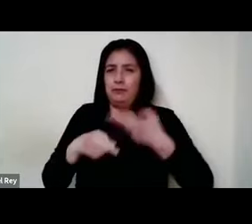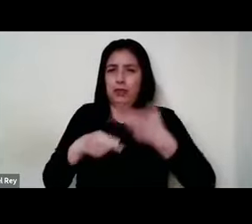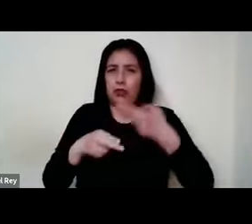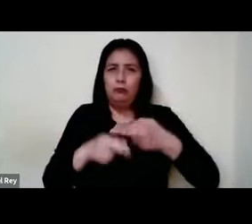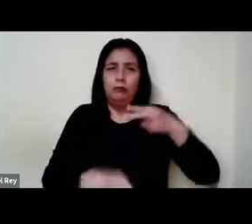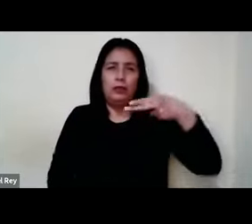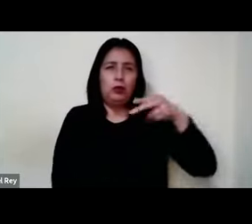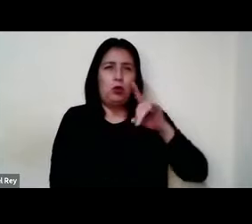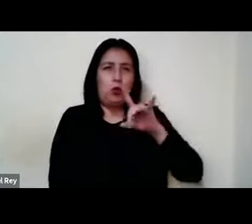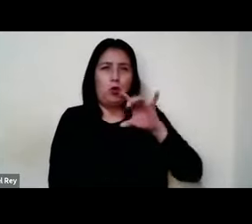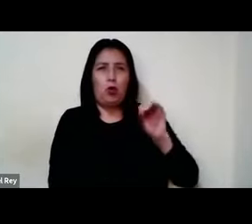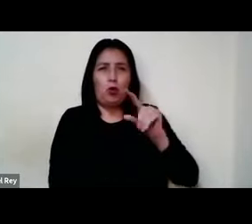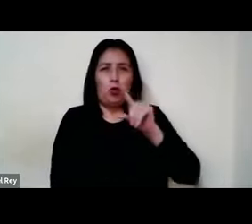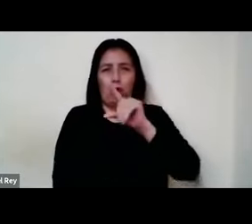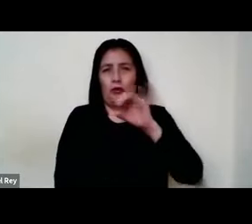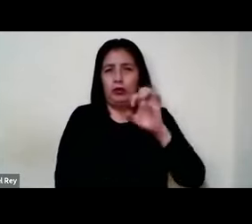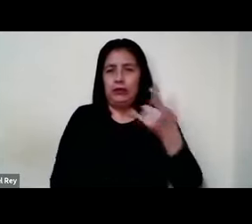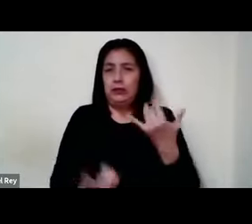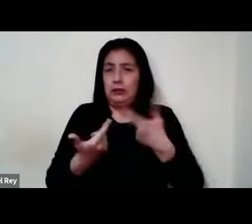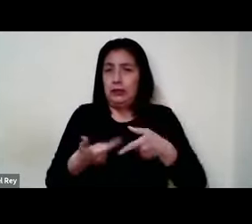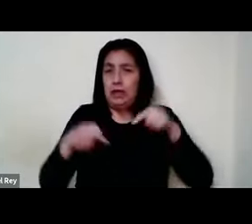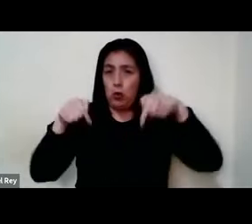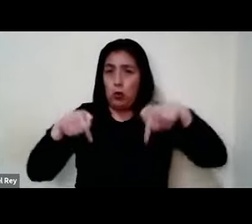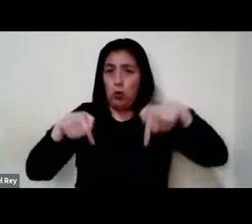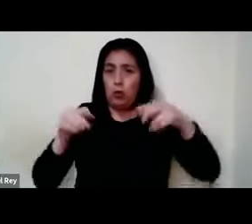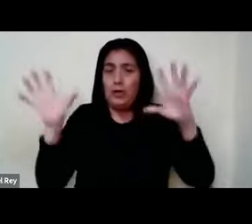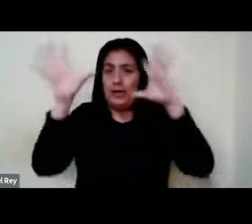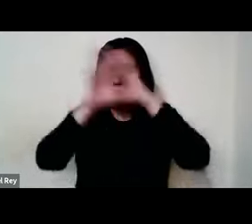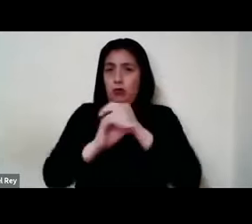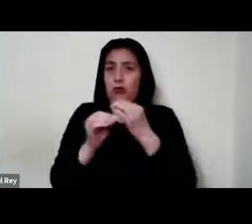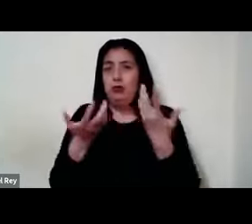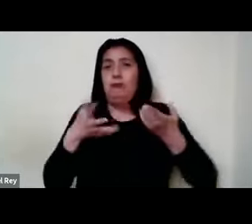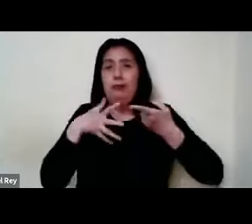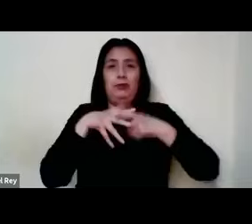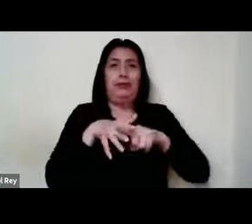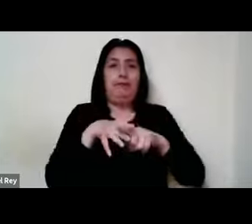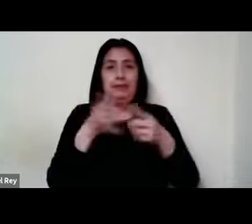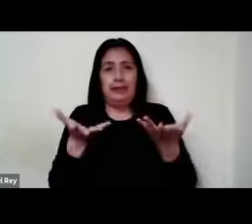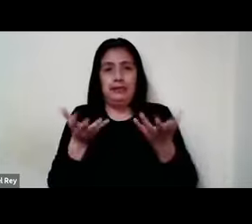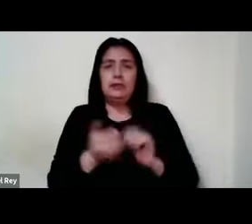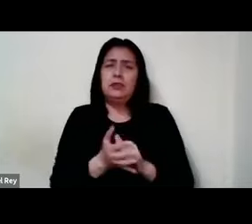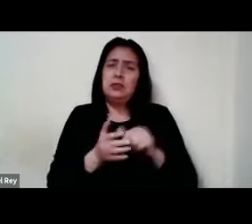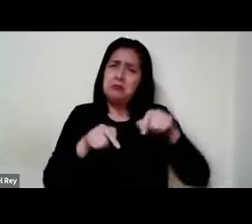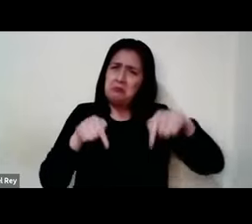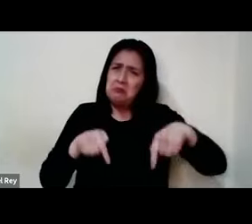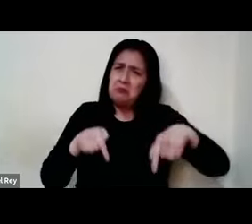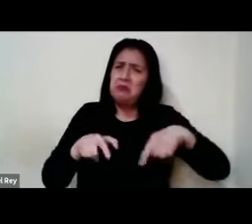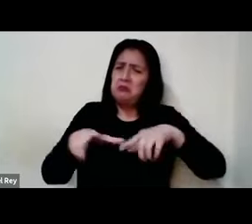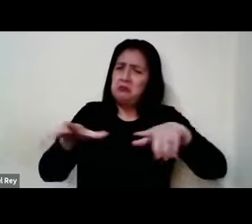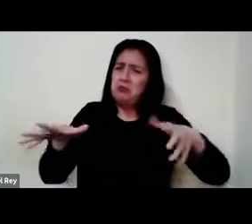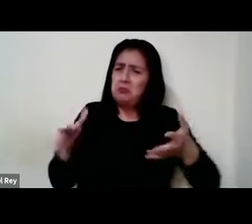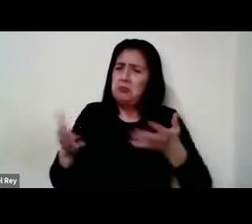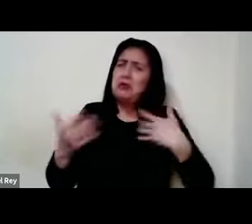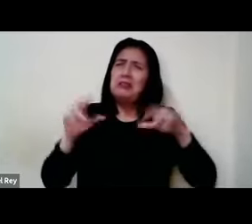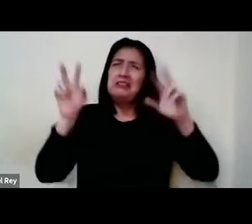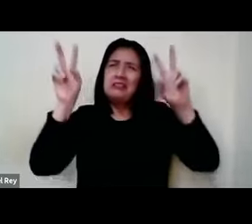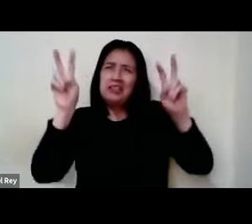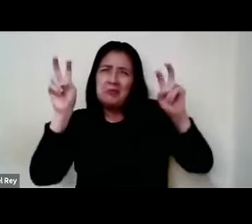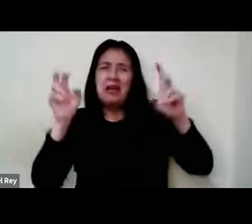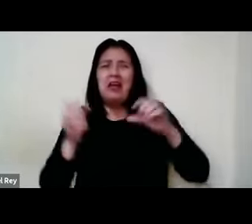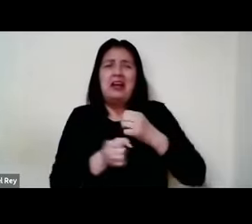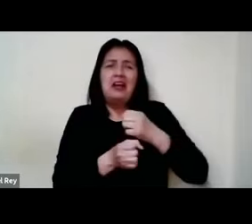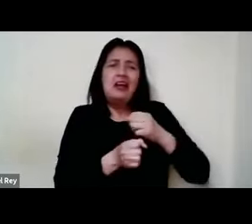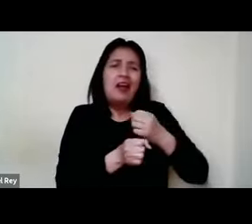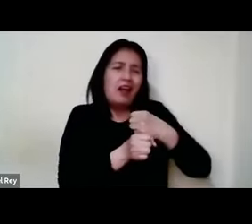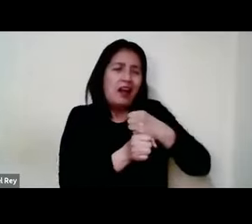dicho. Y esta noche vamos a empezar un espacio denominado Café Virtual con